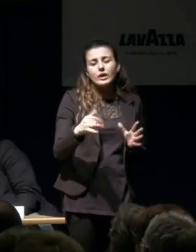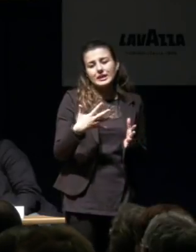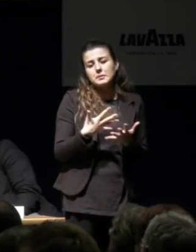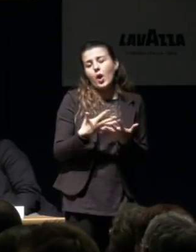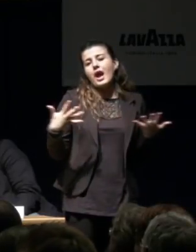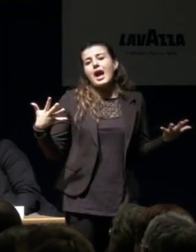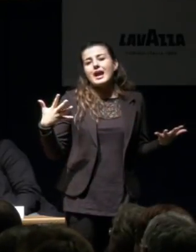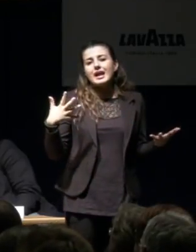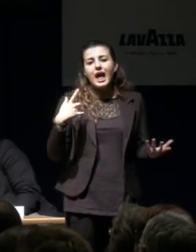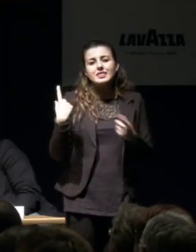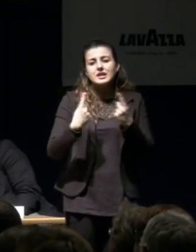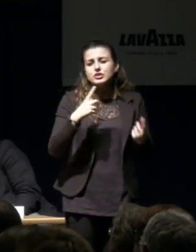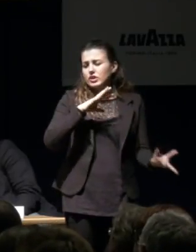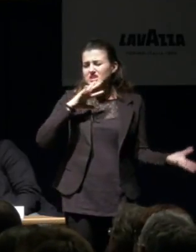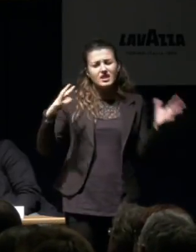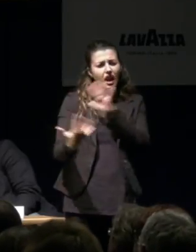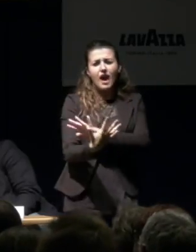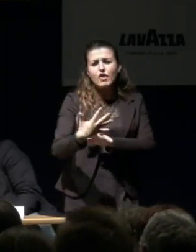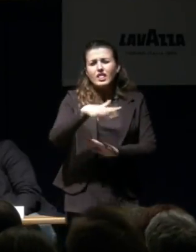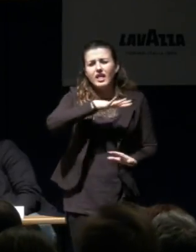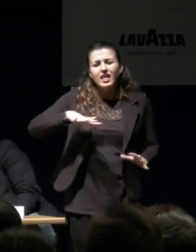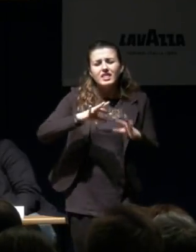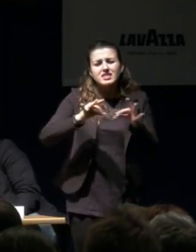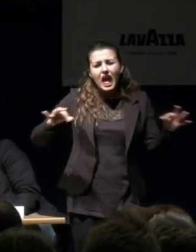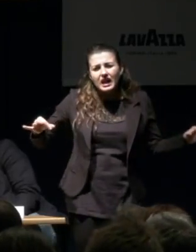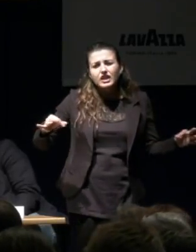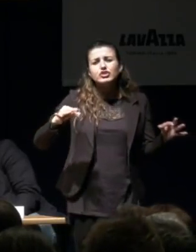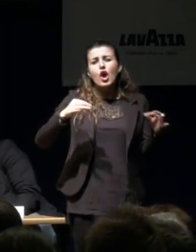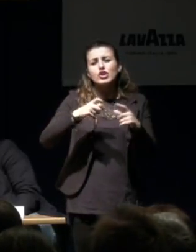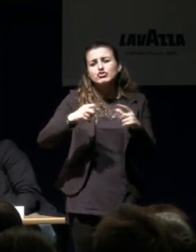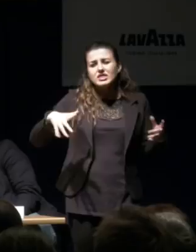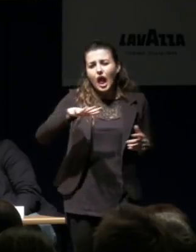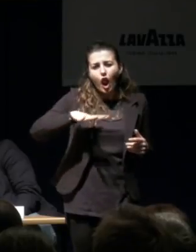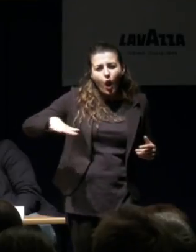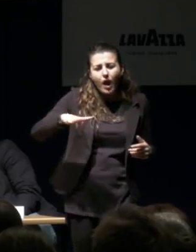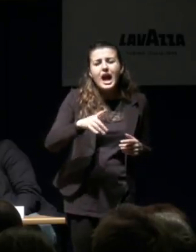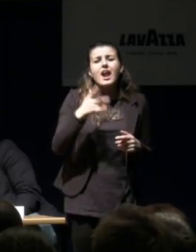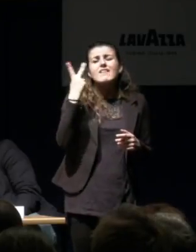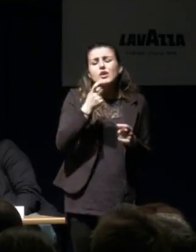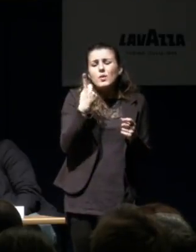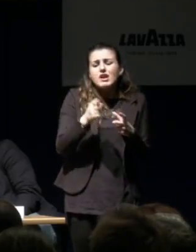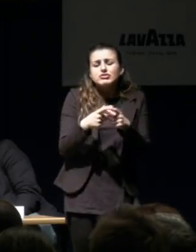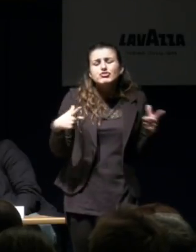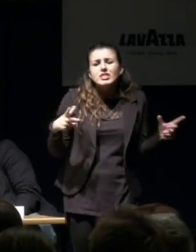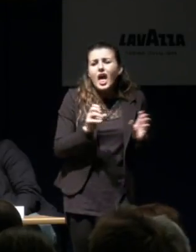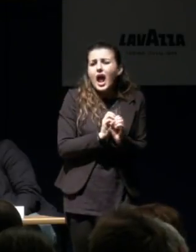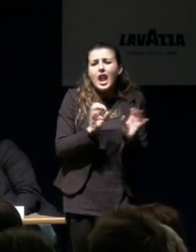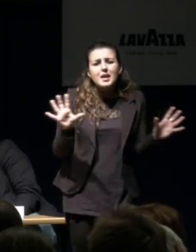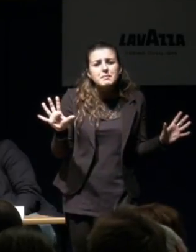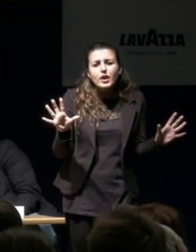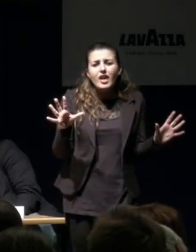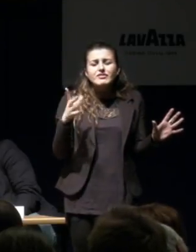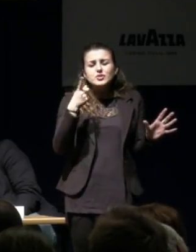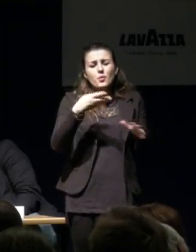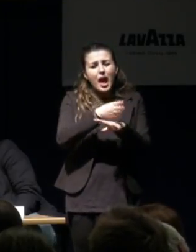che ha stravolto il territorio stravolto la società locale è una città che all'improvviso quando questa